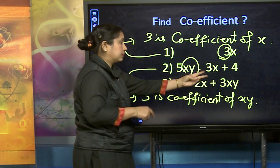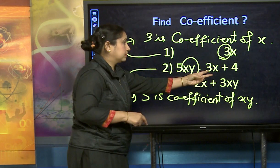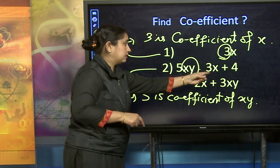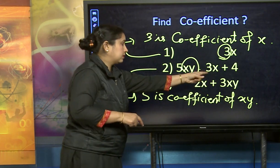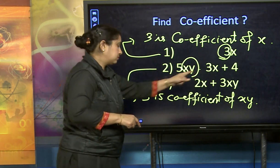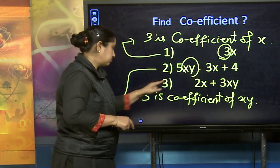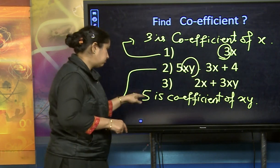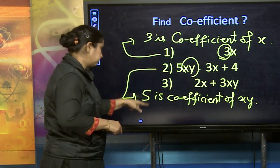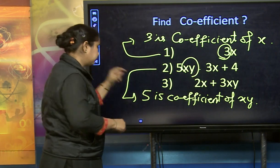है और